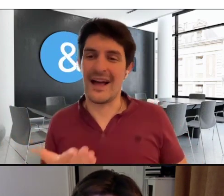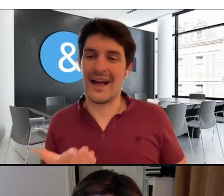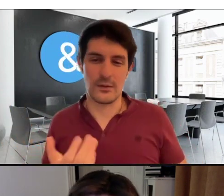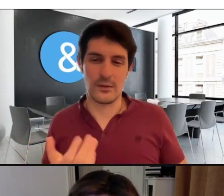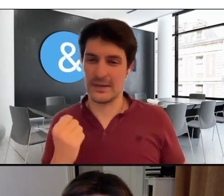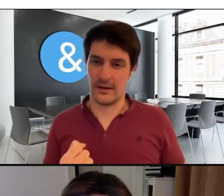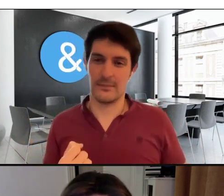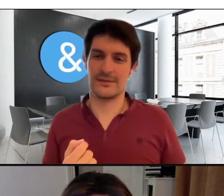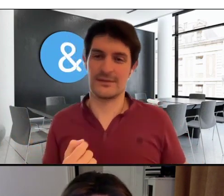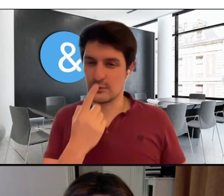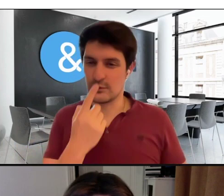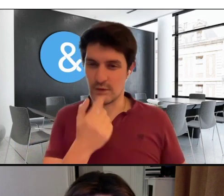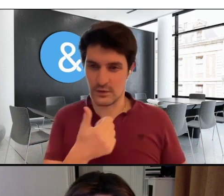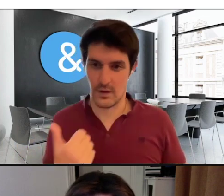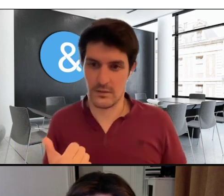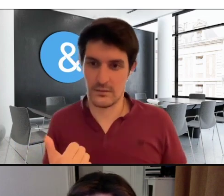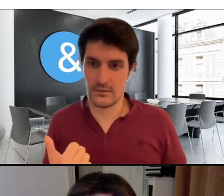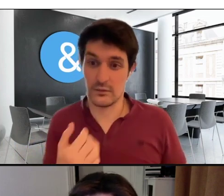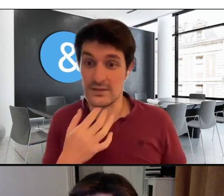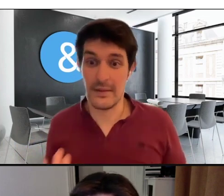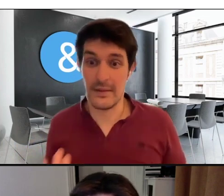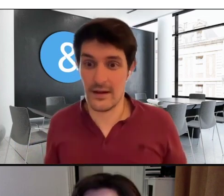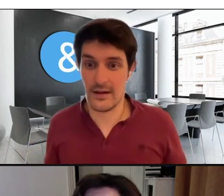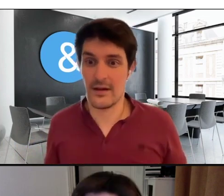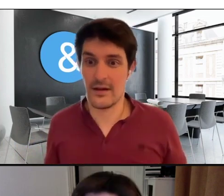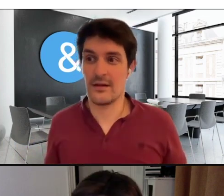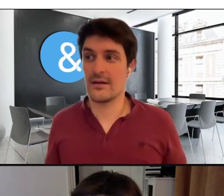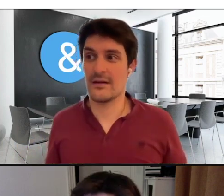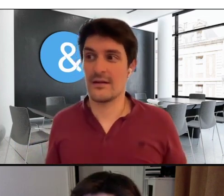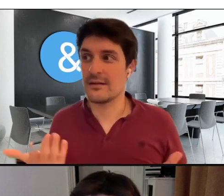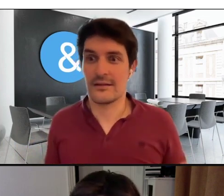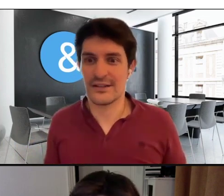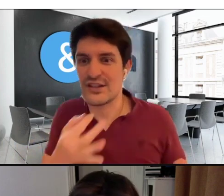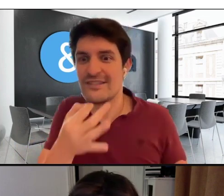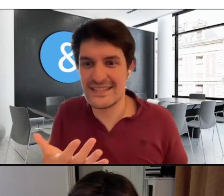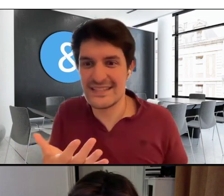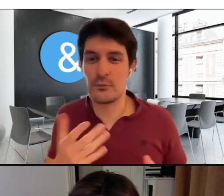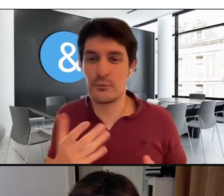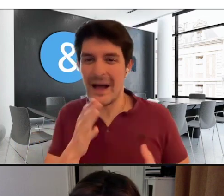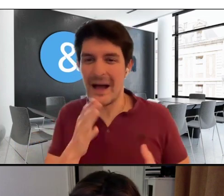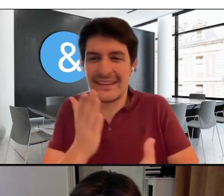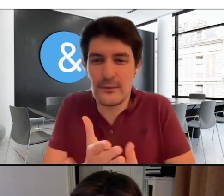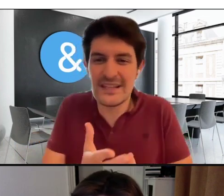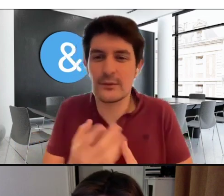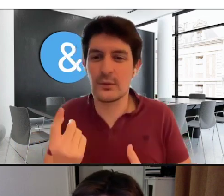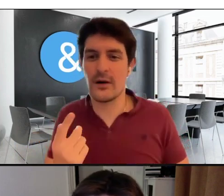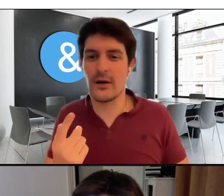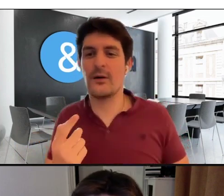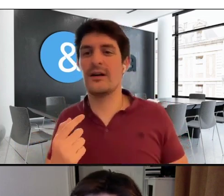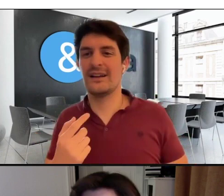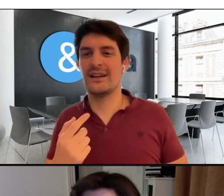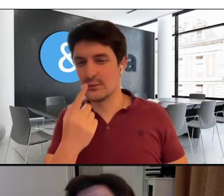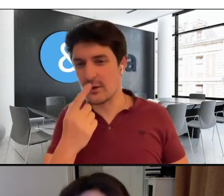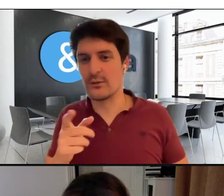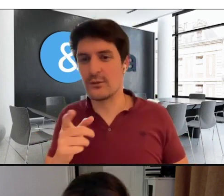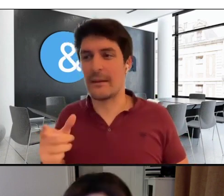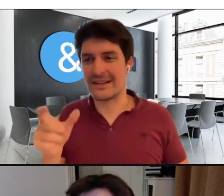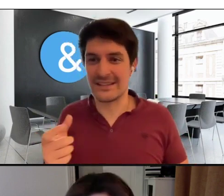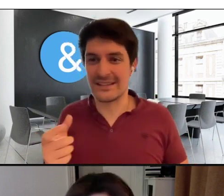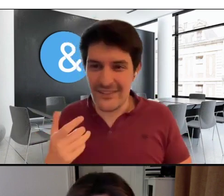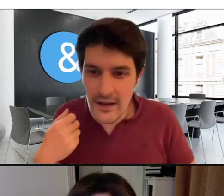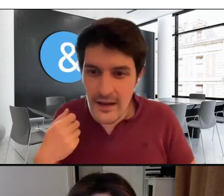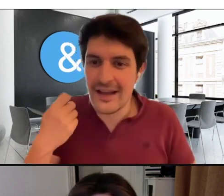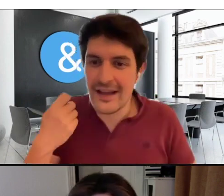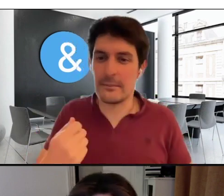c'est le pire. Parce que tu te sens seul. Tu te dis, bah, je t'avais dit ça. Il ne faut pas intervenir tout le temps. Tu sens que tu es la personne qui